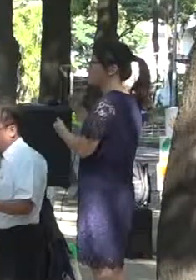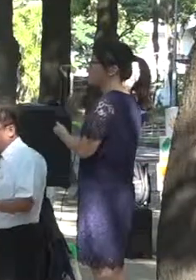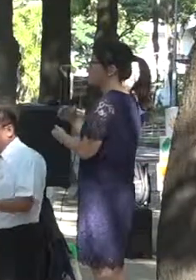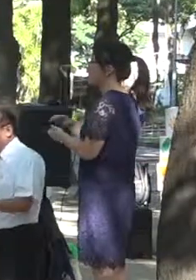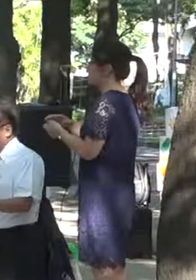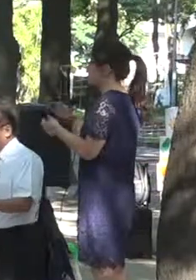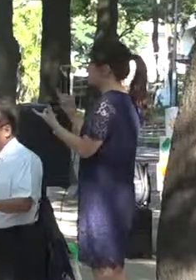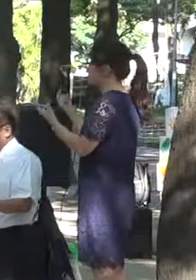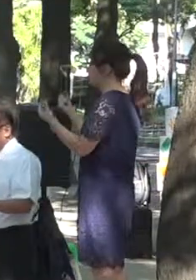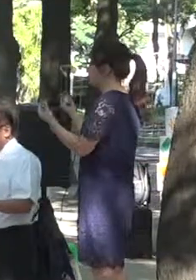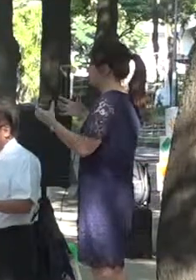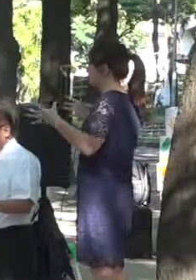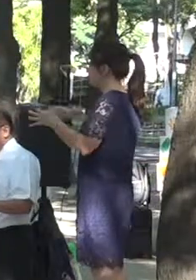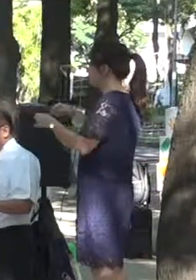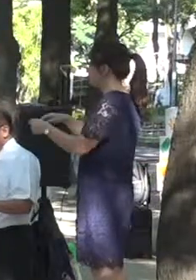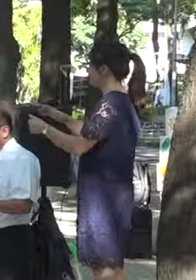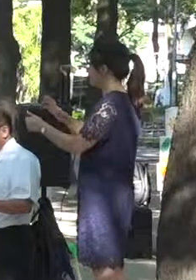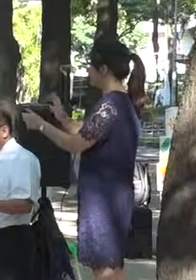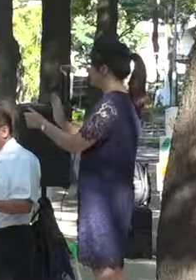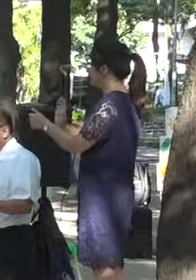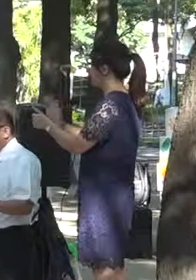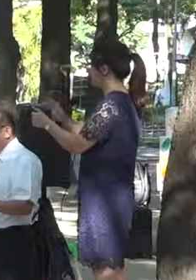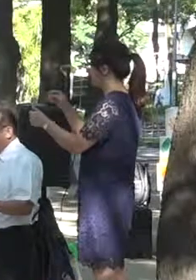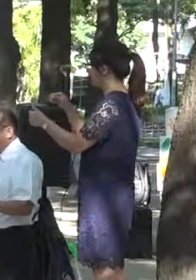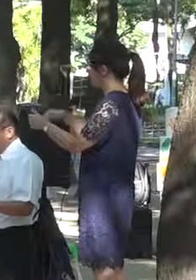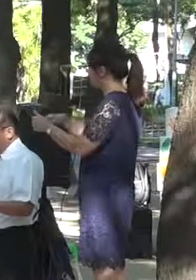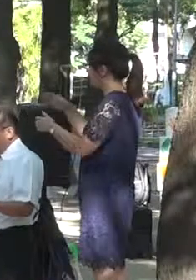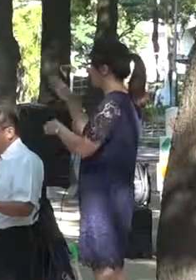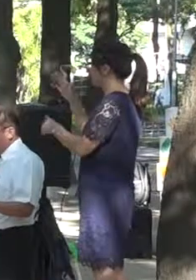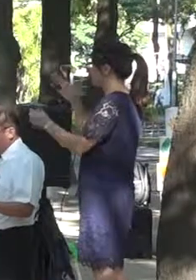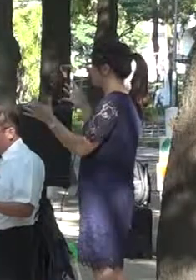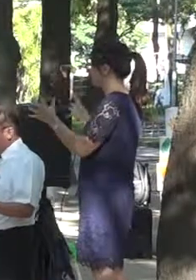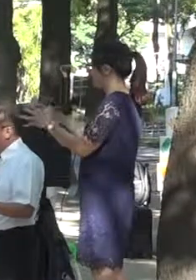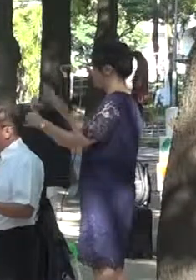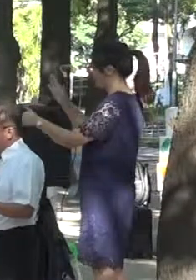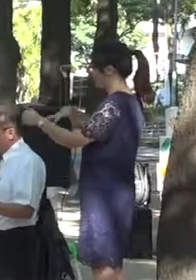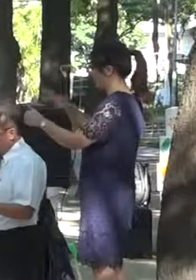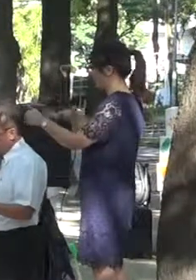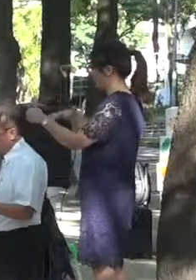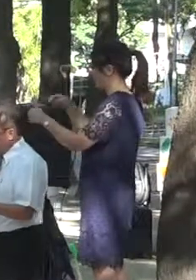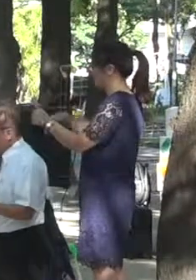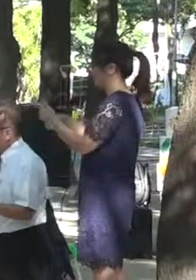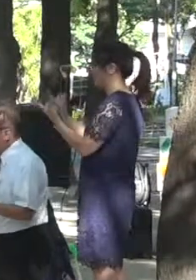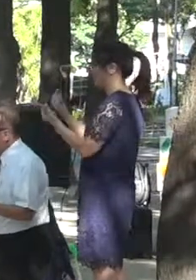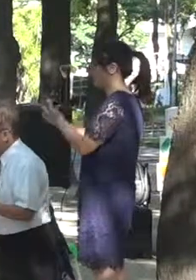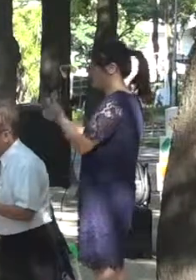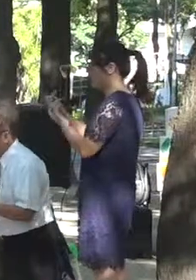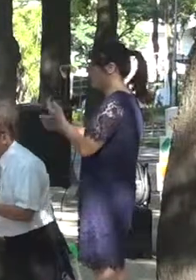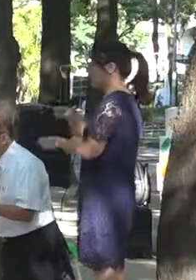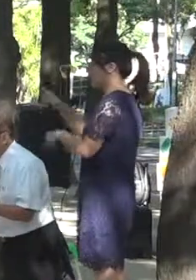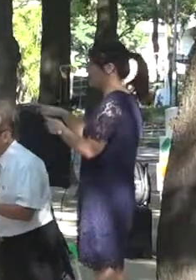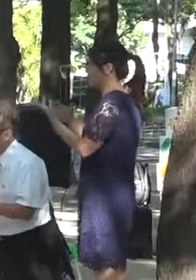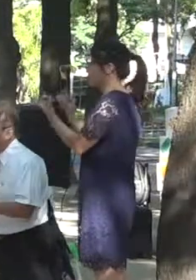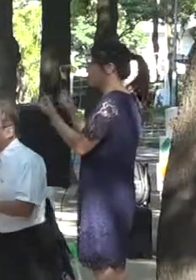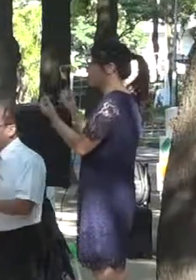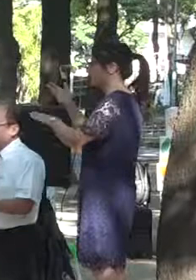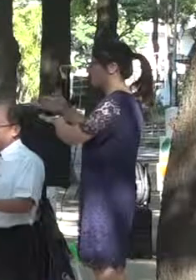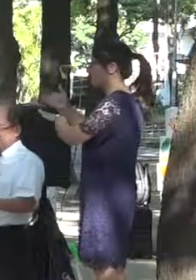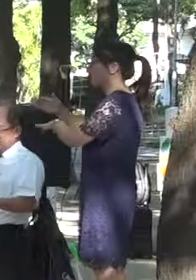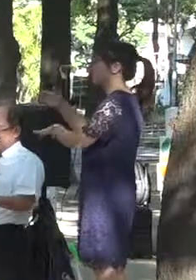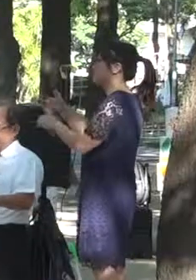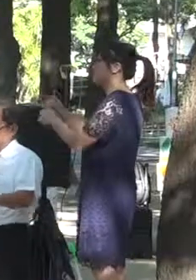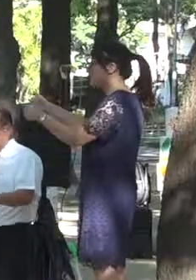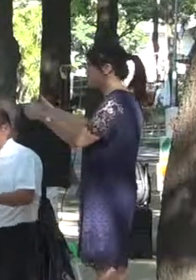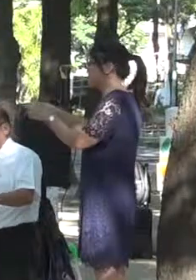参与，伫即个受职感恩礼拜的目中，主来兄弟，多谢大家平安。